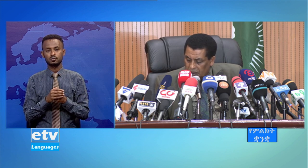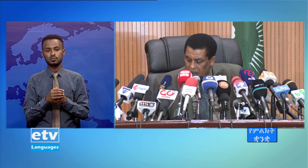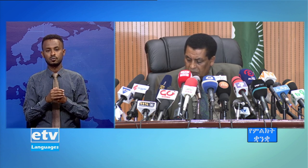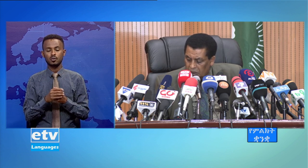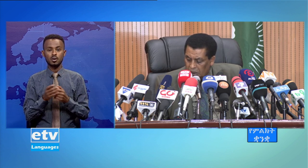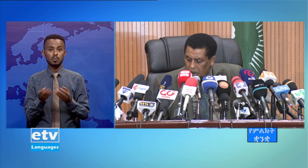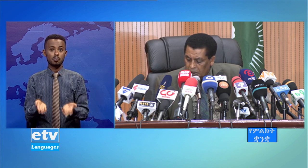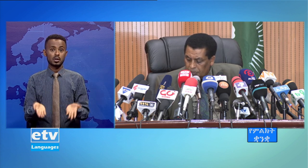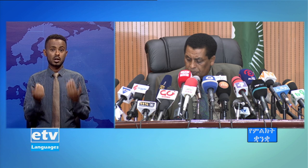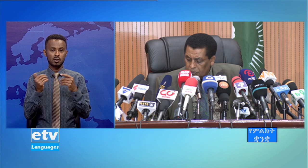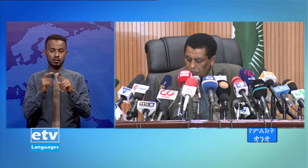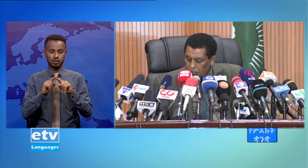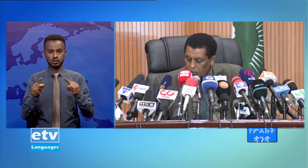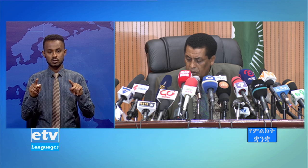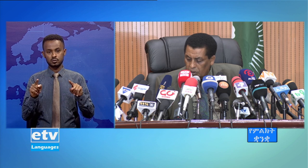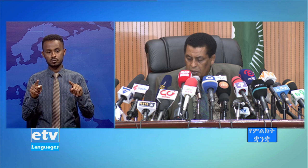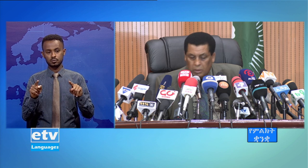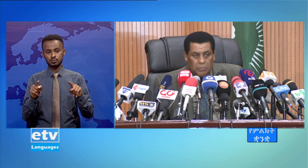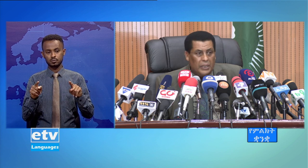በተረፈ